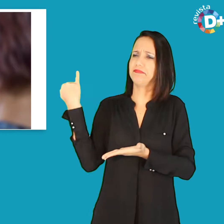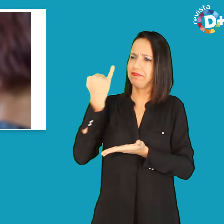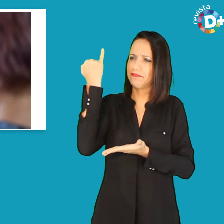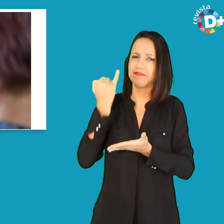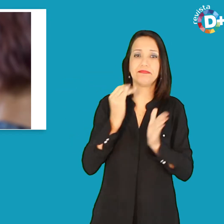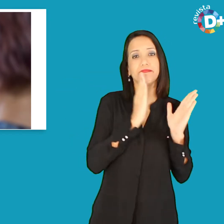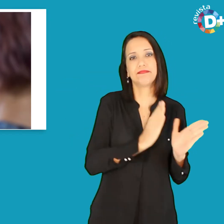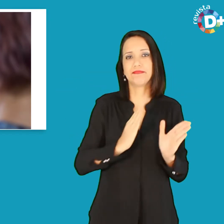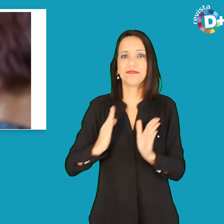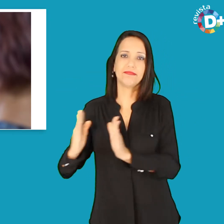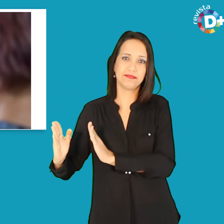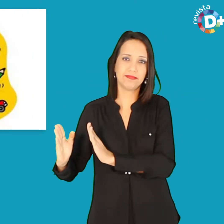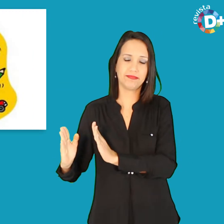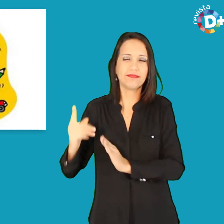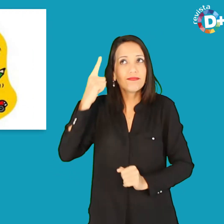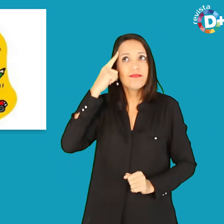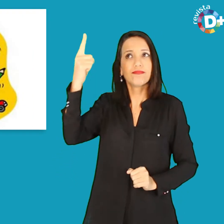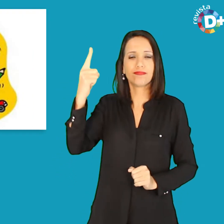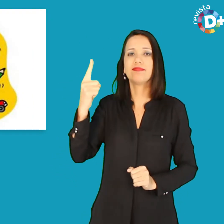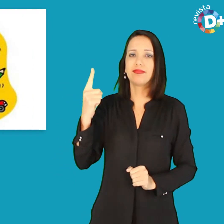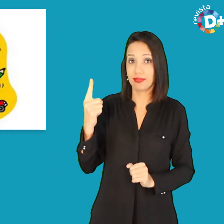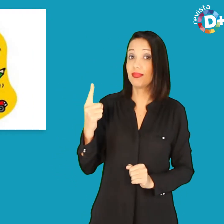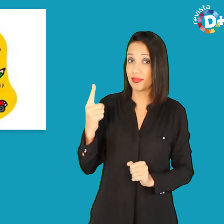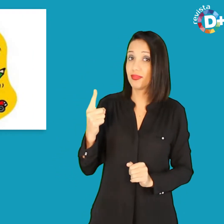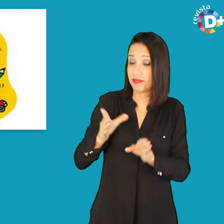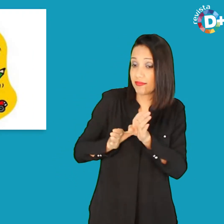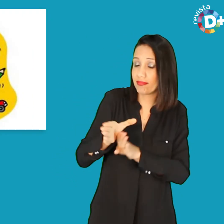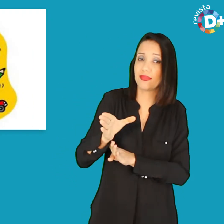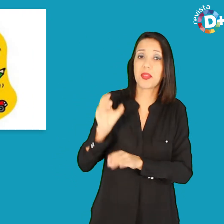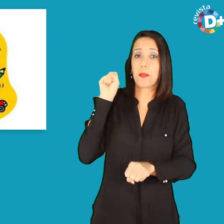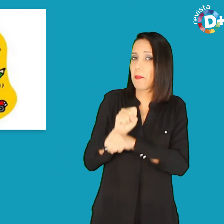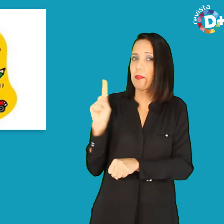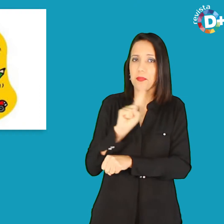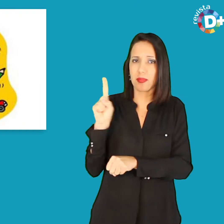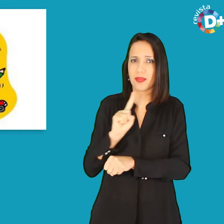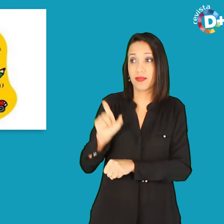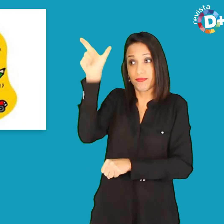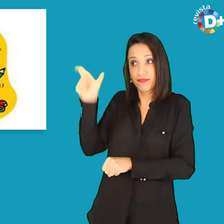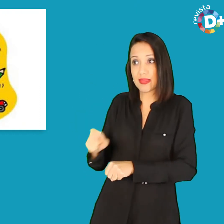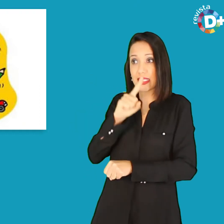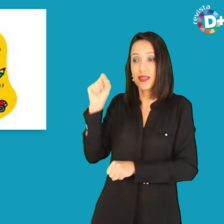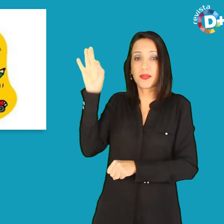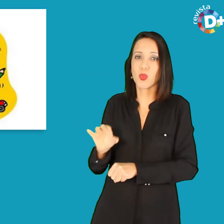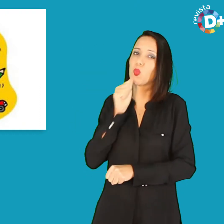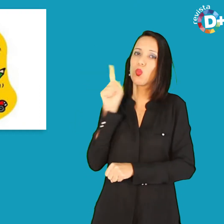processo. A ideia é nunca parar. Pode ser que a pessoa nunca fique 100%, mas com certeza ela terá